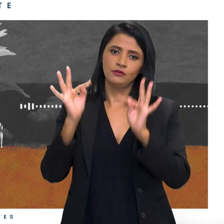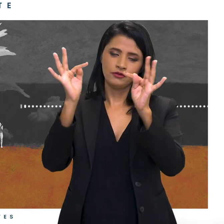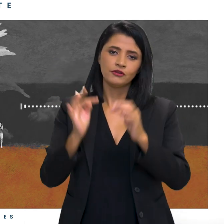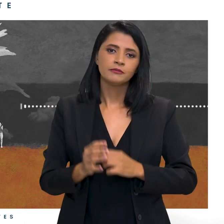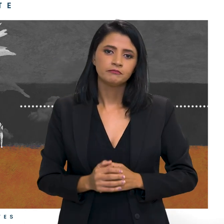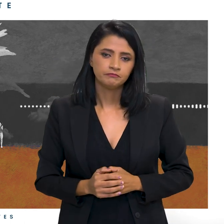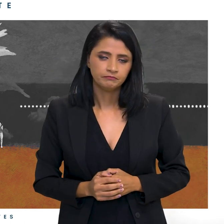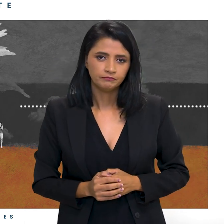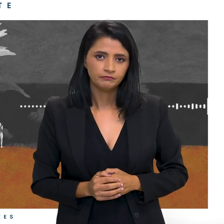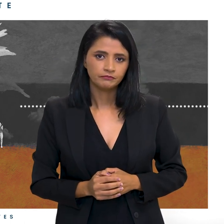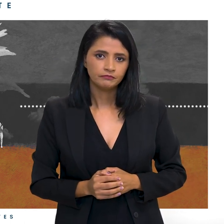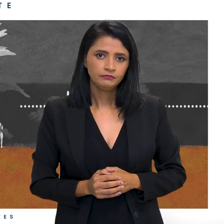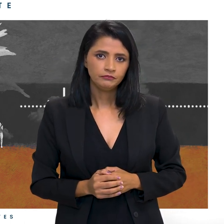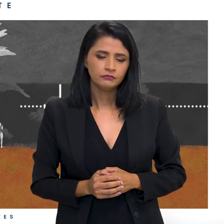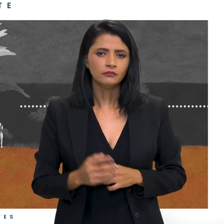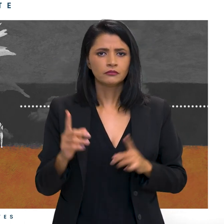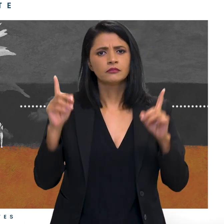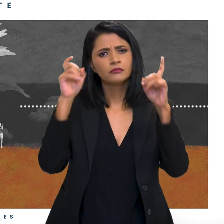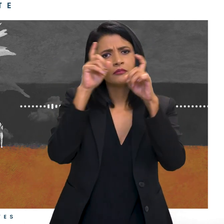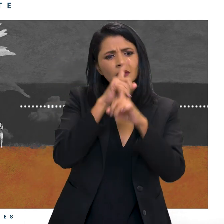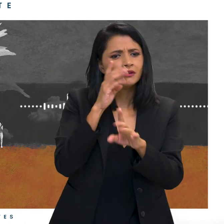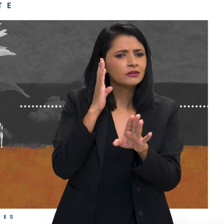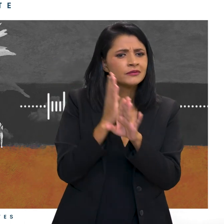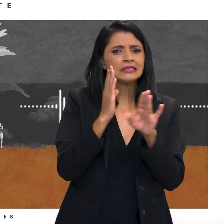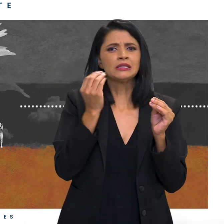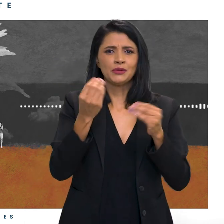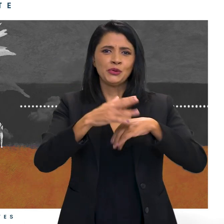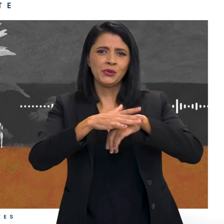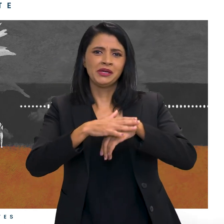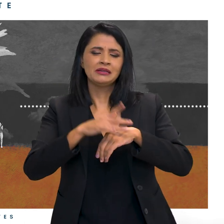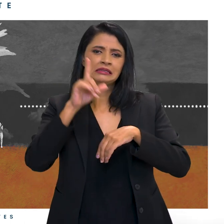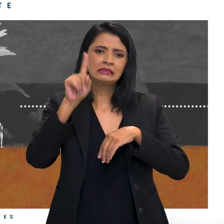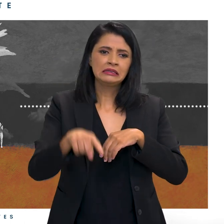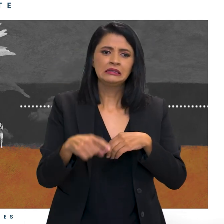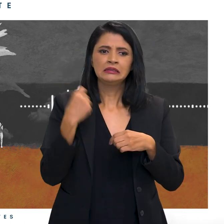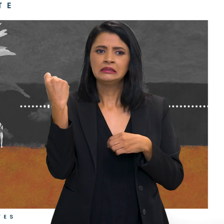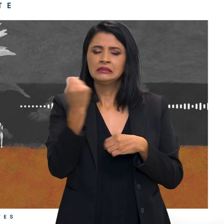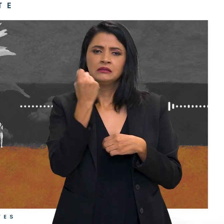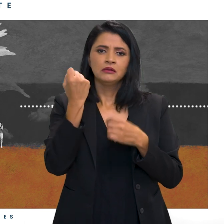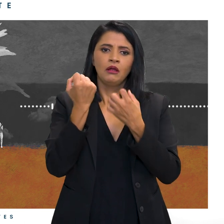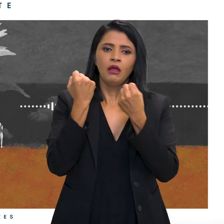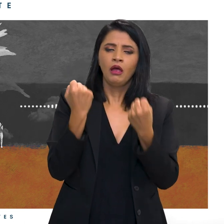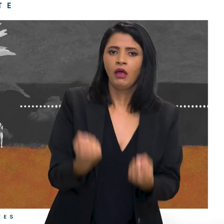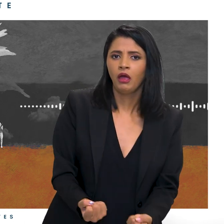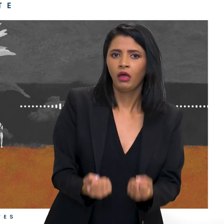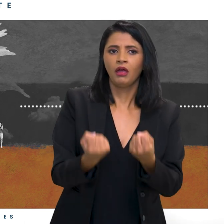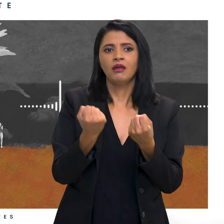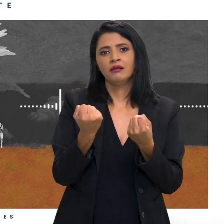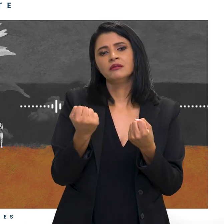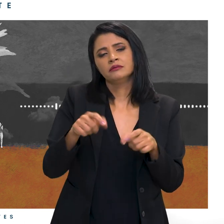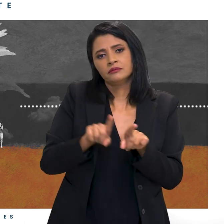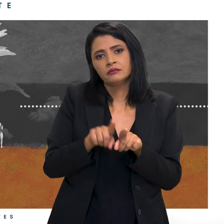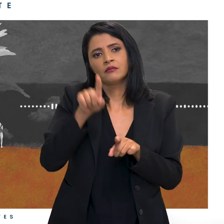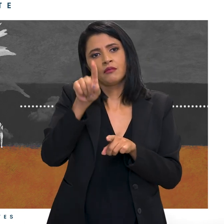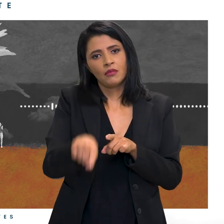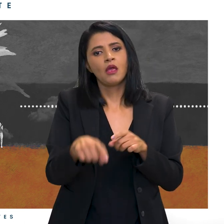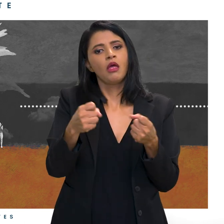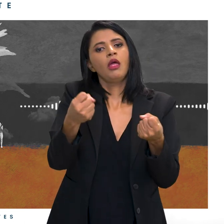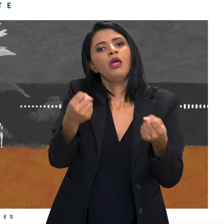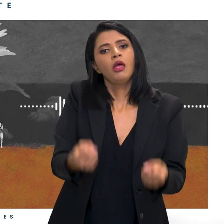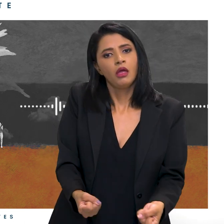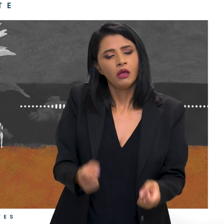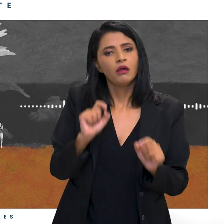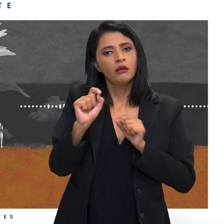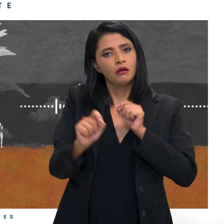à tecnologia. Por essas doenças serem de difícil identificação, ou terem um grau de complexidade clínica um pouquinho